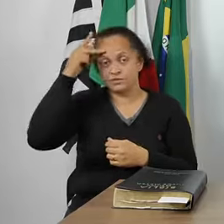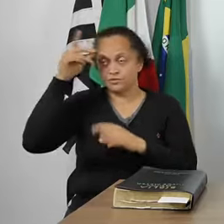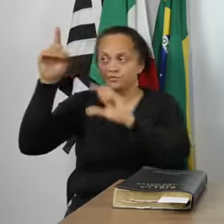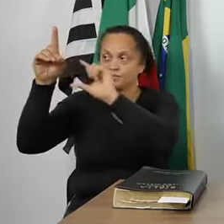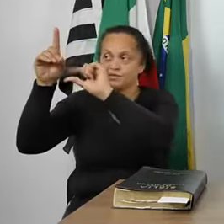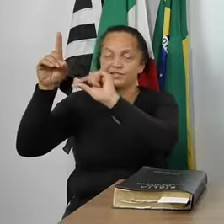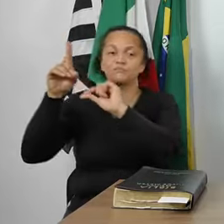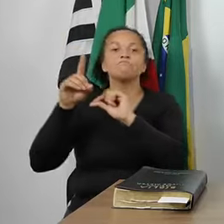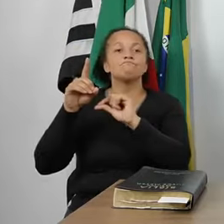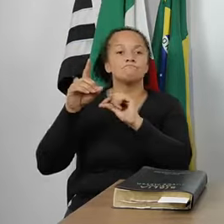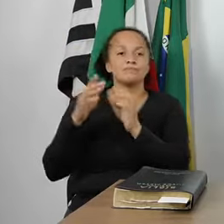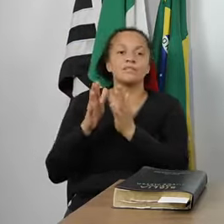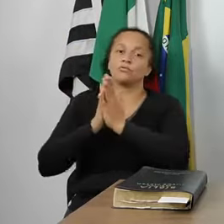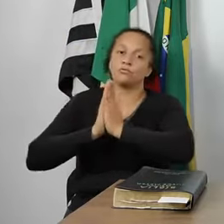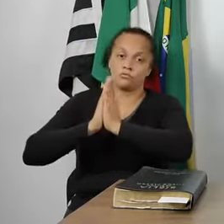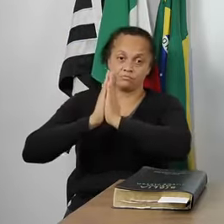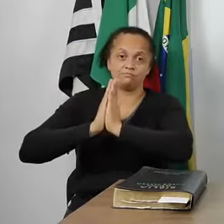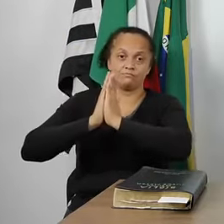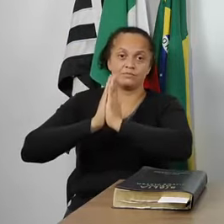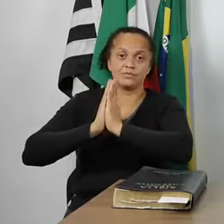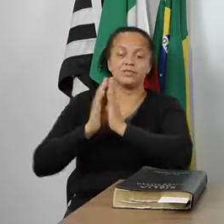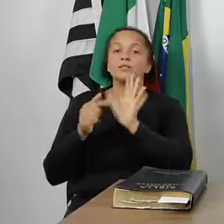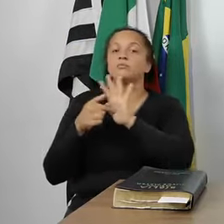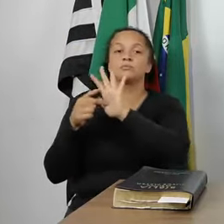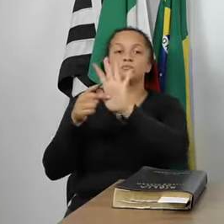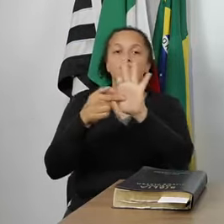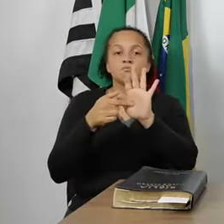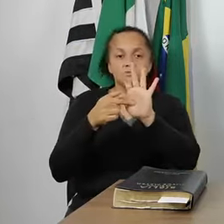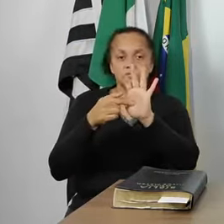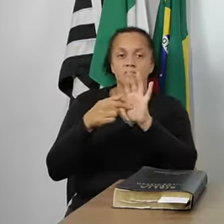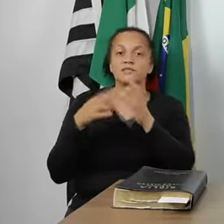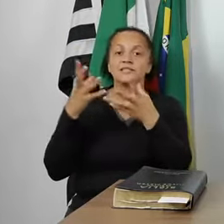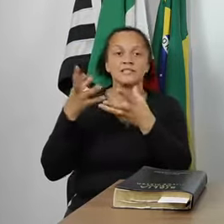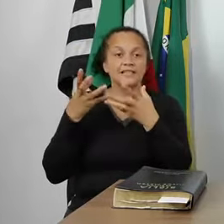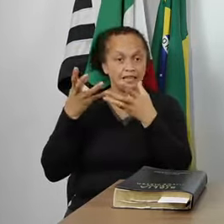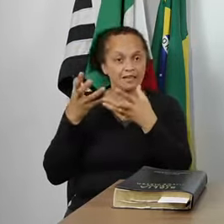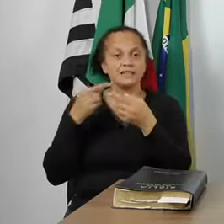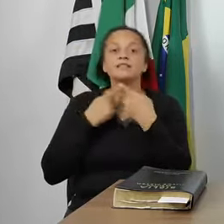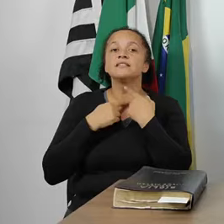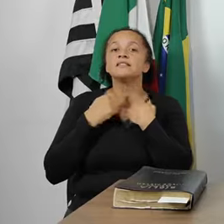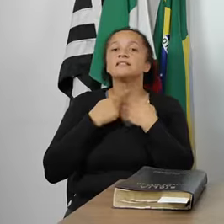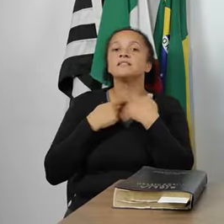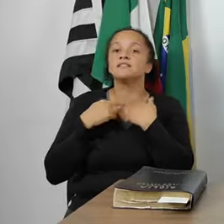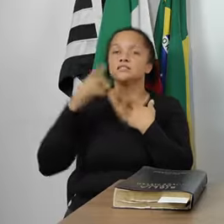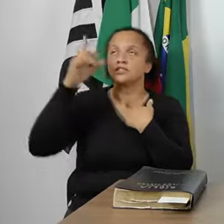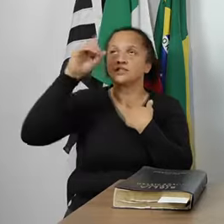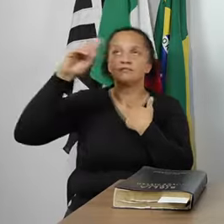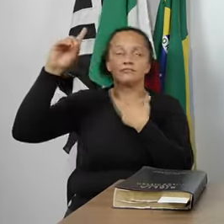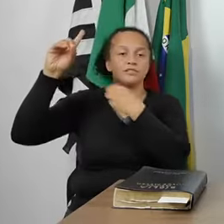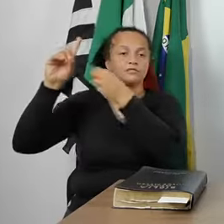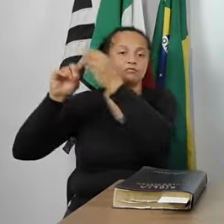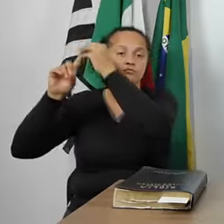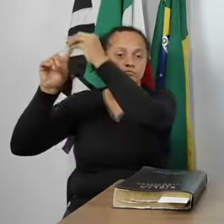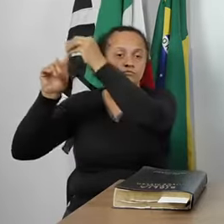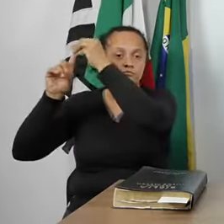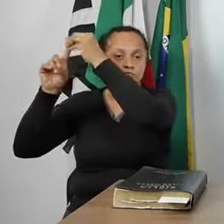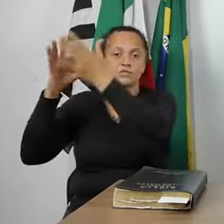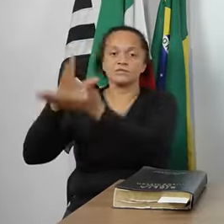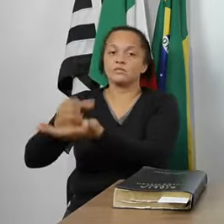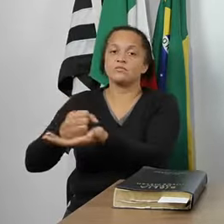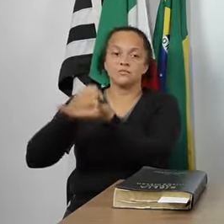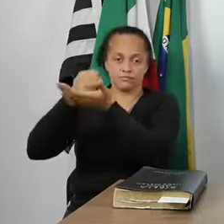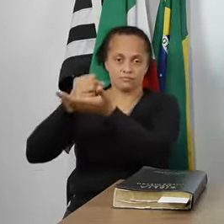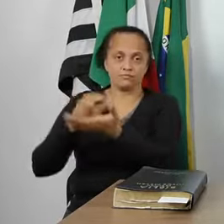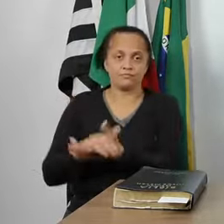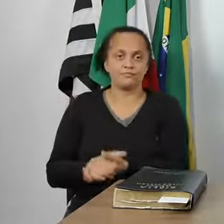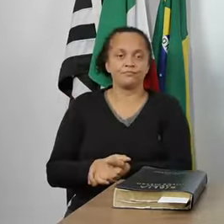fez uma oração. Eu fiz uma oração. Então, graças a Deus, com todas as dificuldades que eu e você podemos